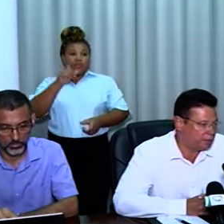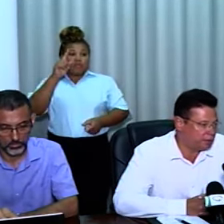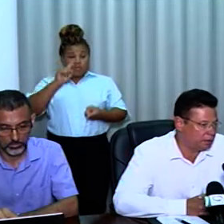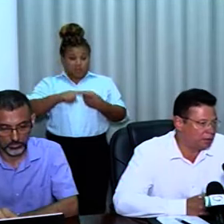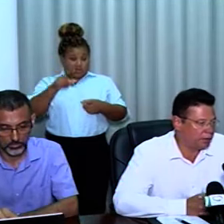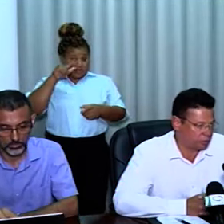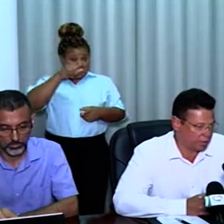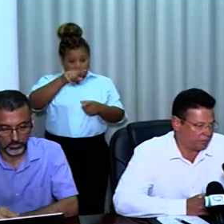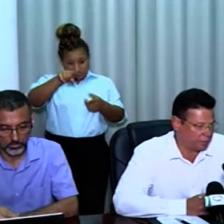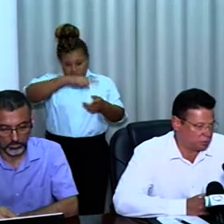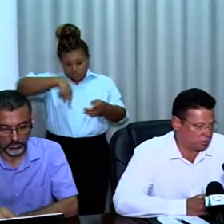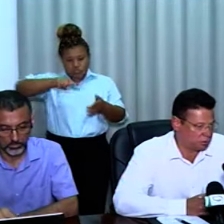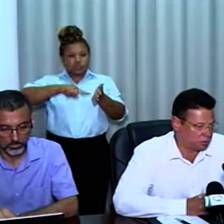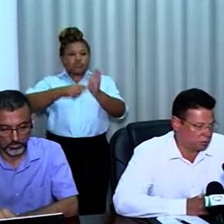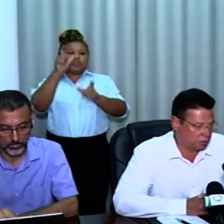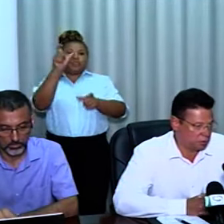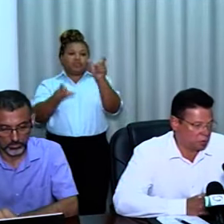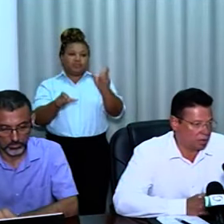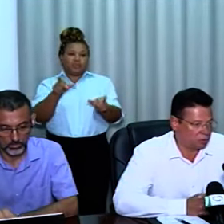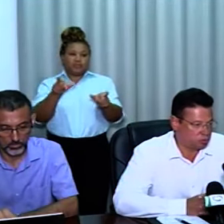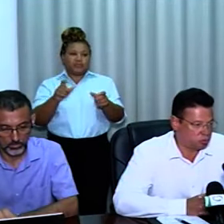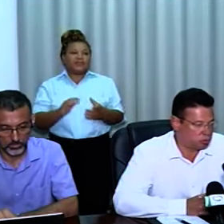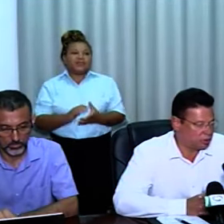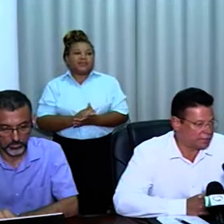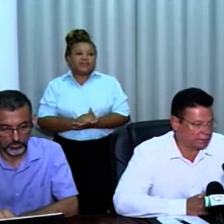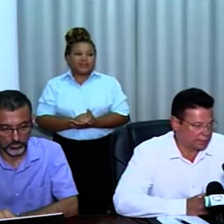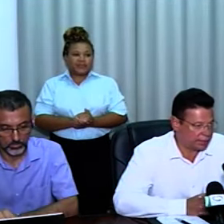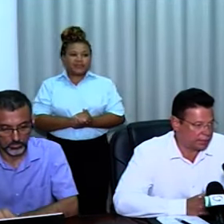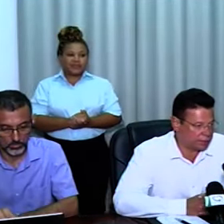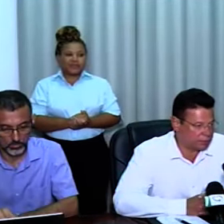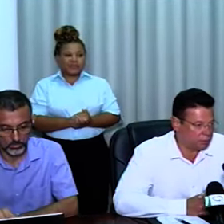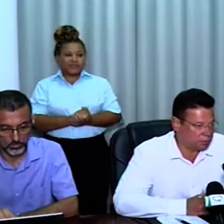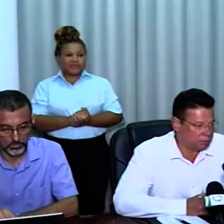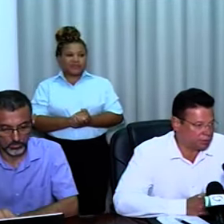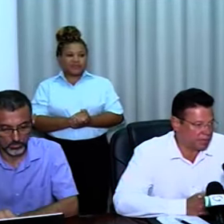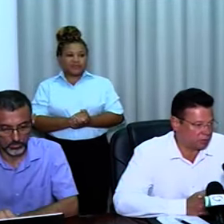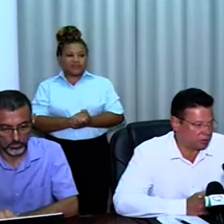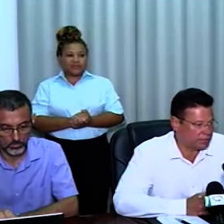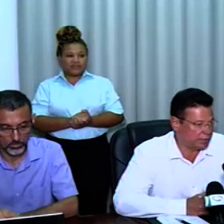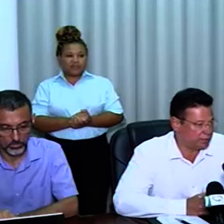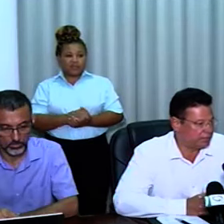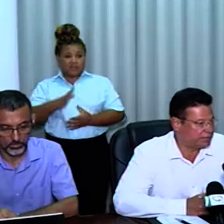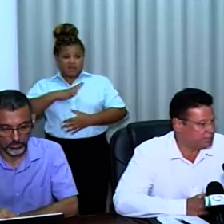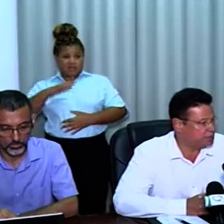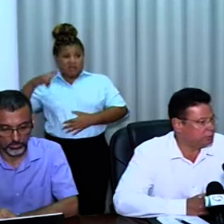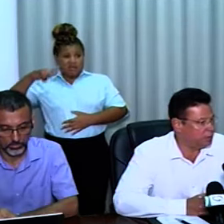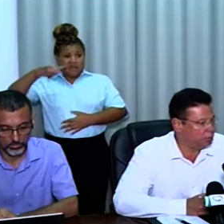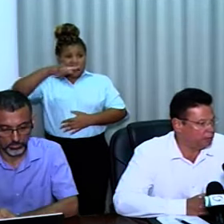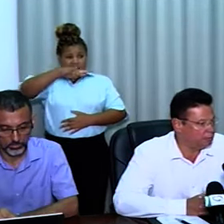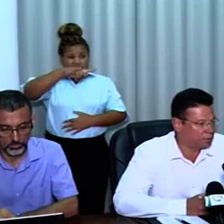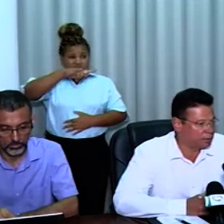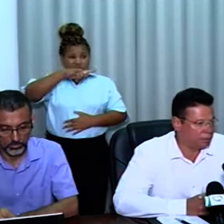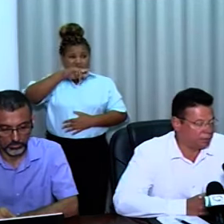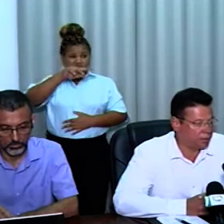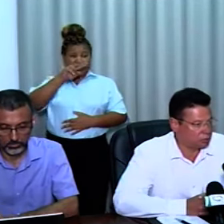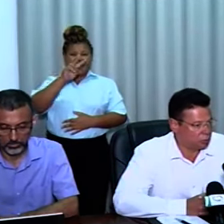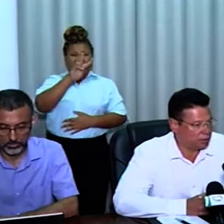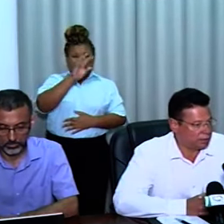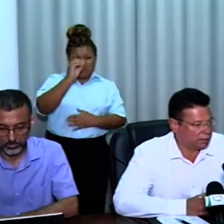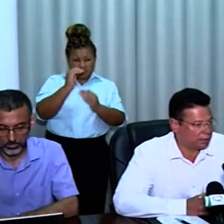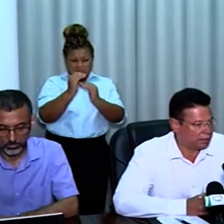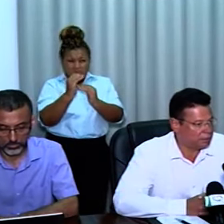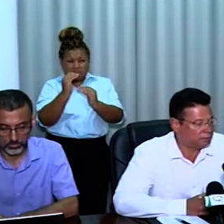capable gain contact avec les autres. So en tout, nous avons une centaine et quelques ti moun, même si avion a 296 ti moun à bord. Pas